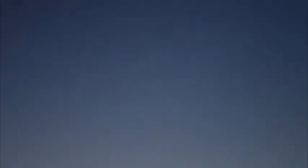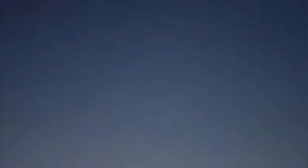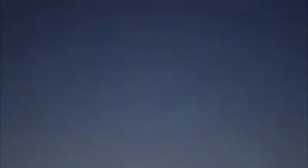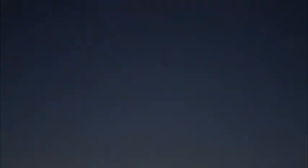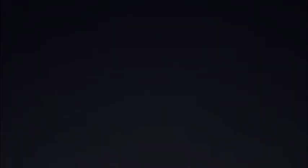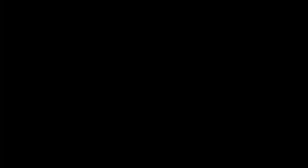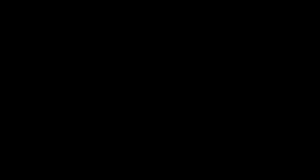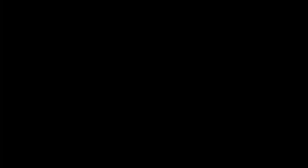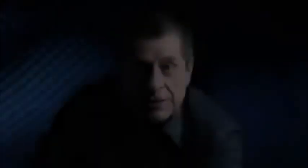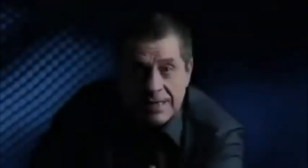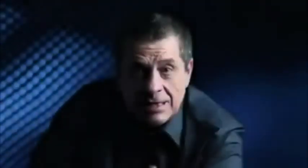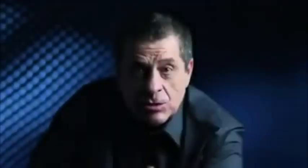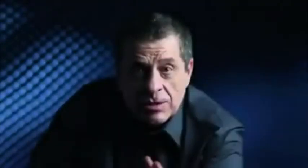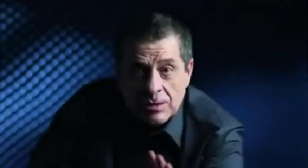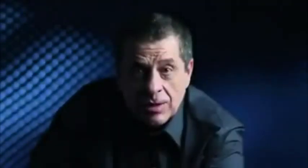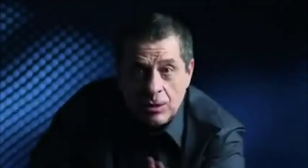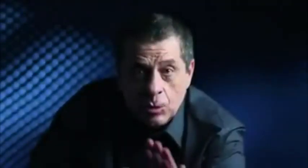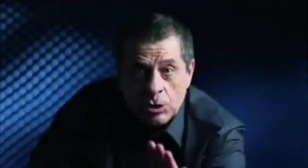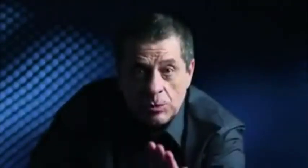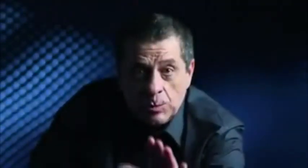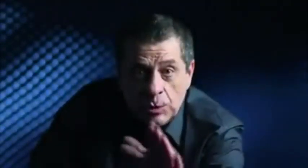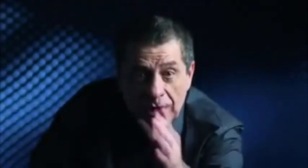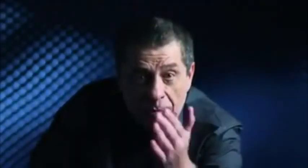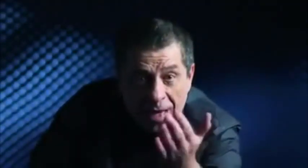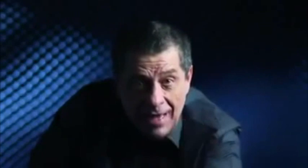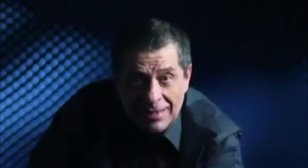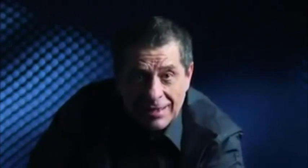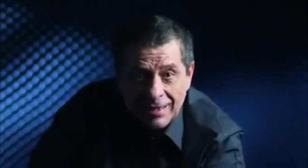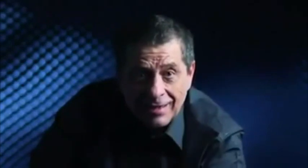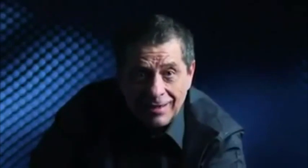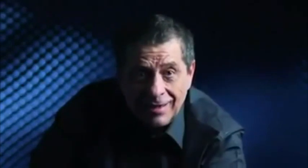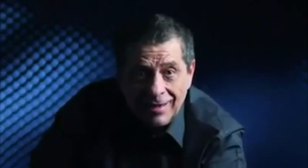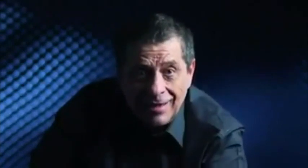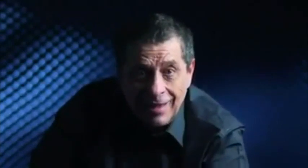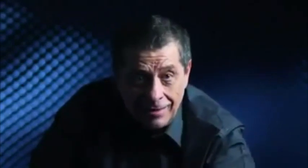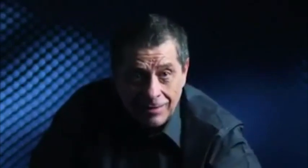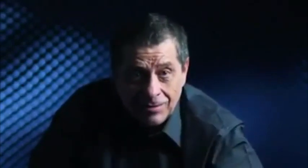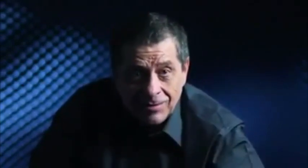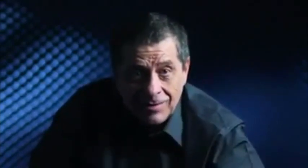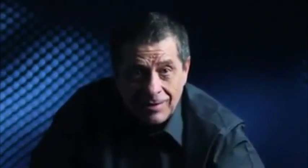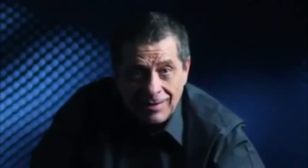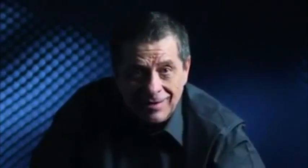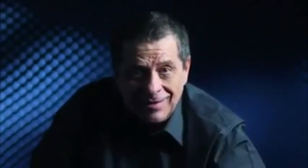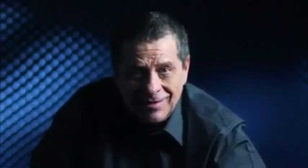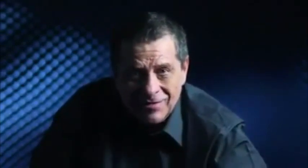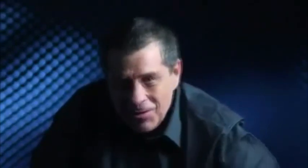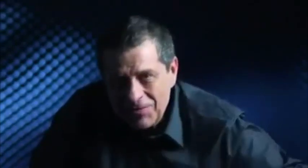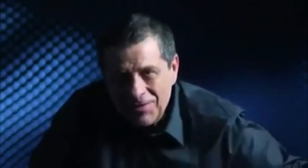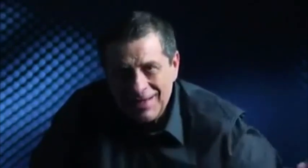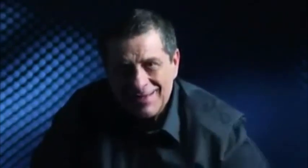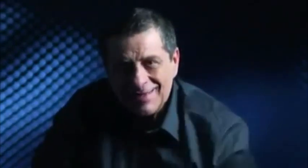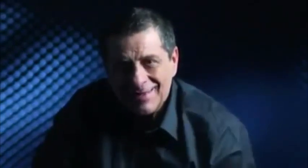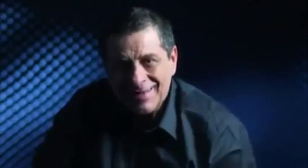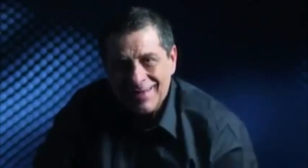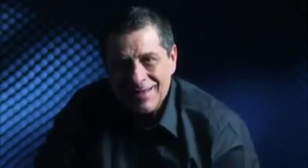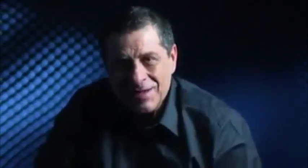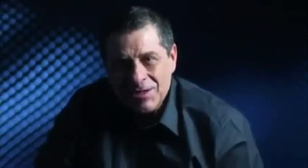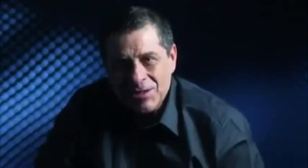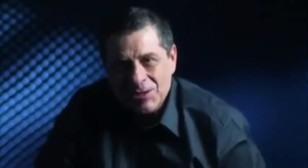favor. Vocês só estão aqui hoje porque merecem. Então, vão em